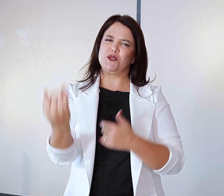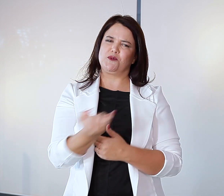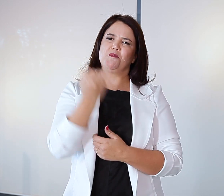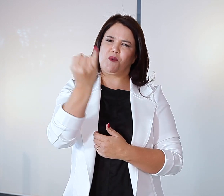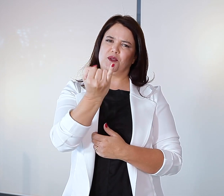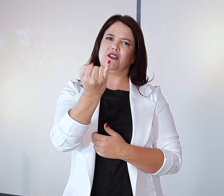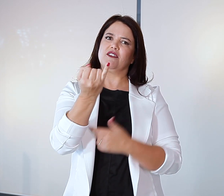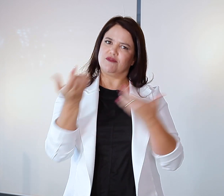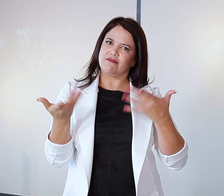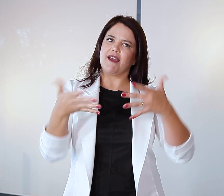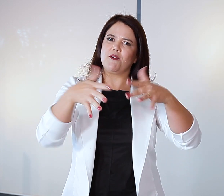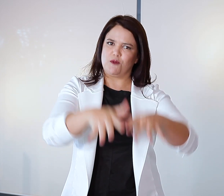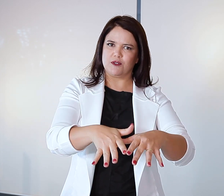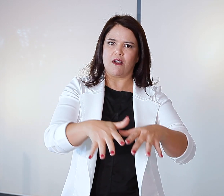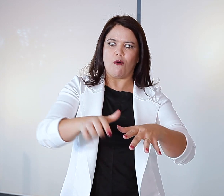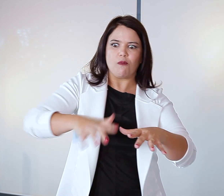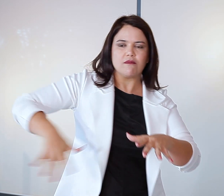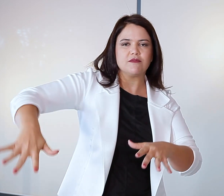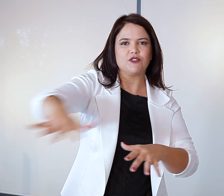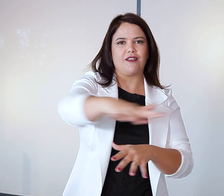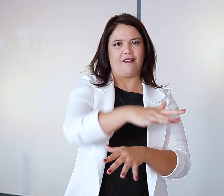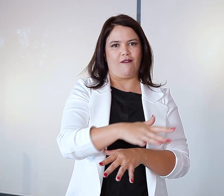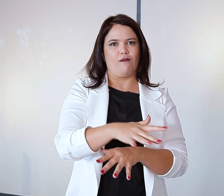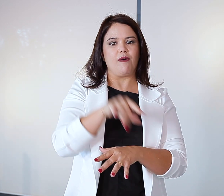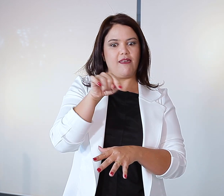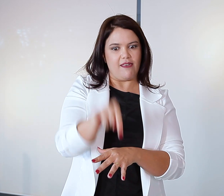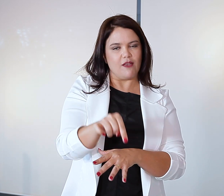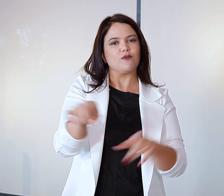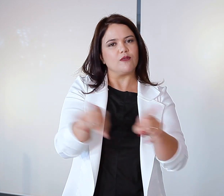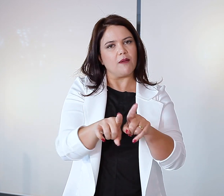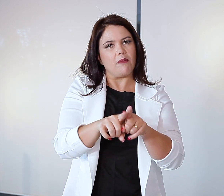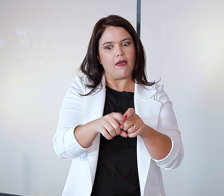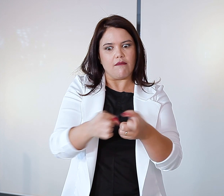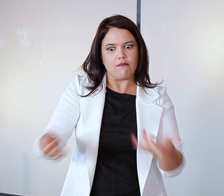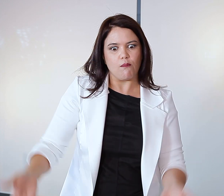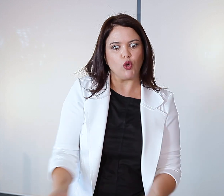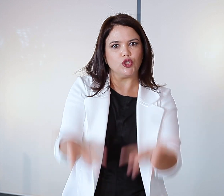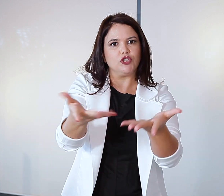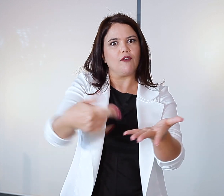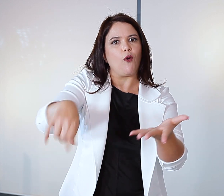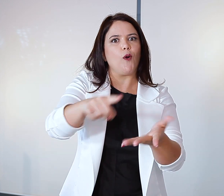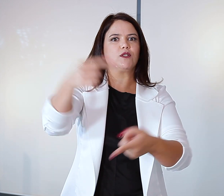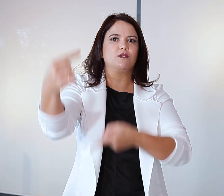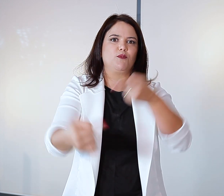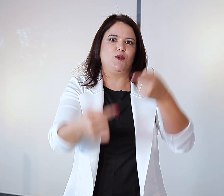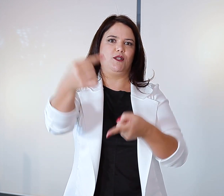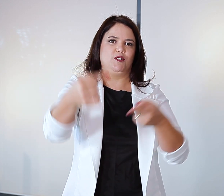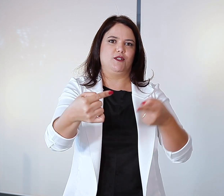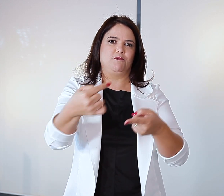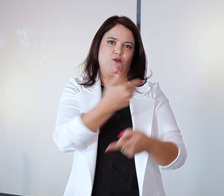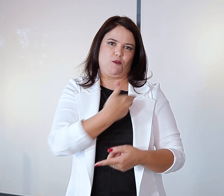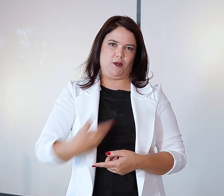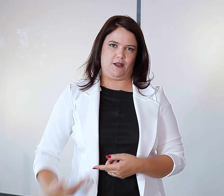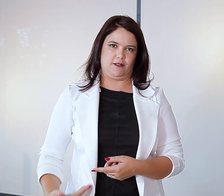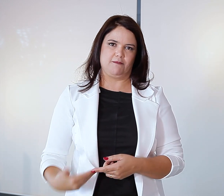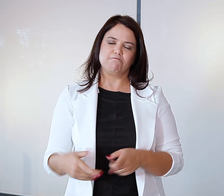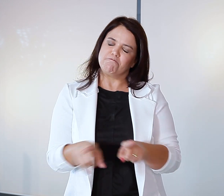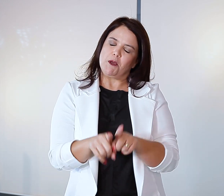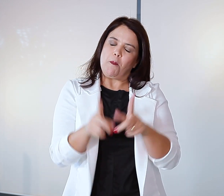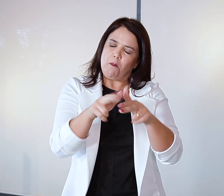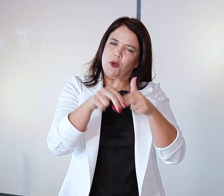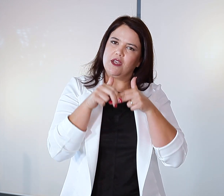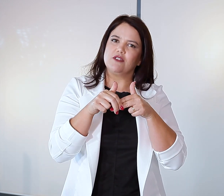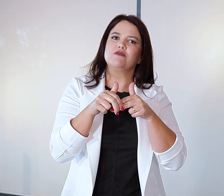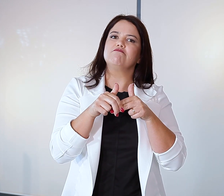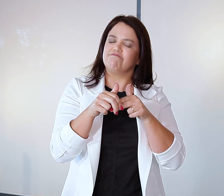sim, é importante nesse processo acadêmico, em outros também, nos órgãos judiciais, nos órgãos